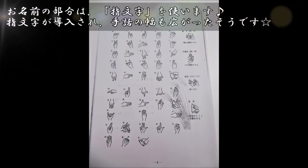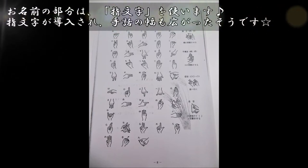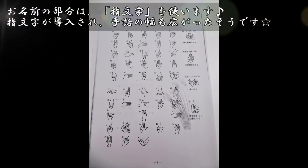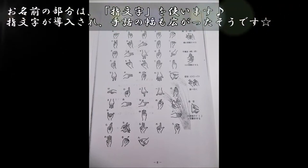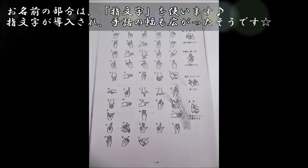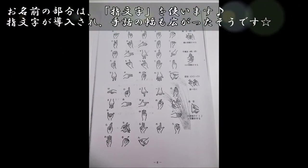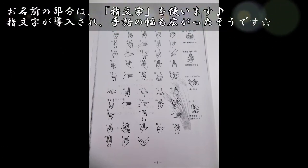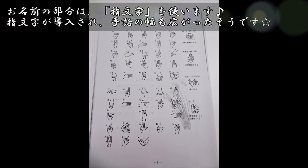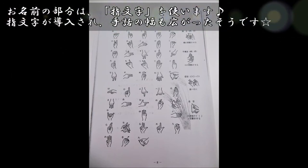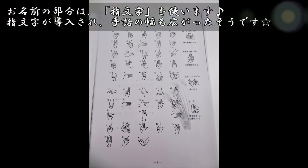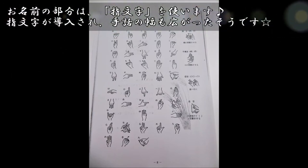とへ